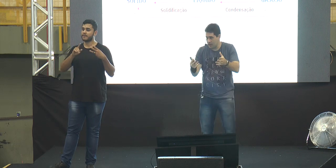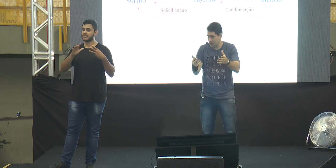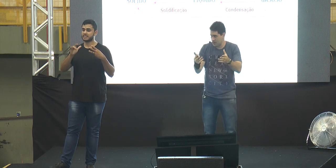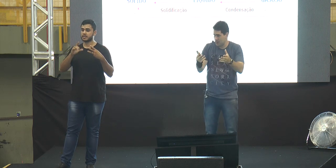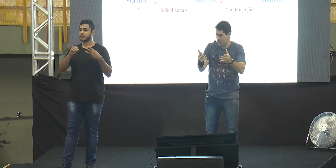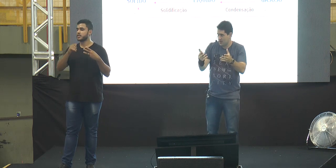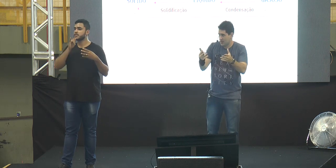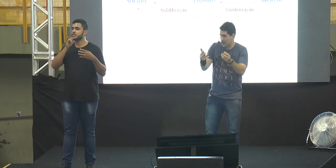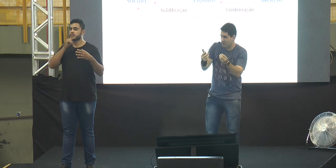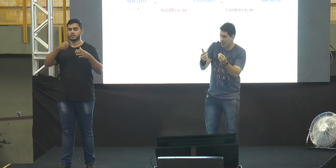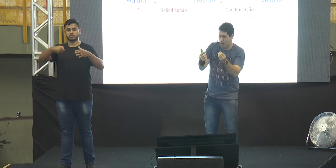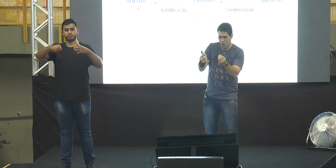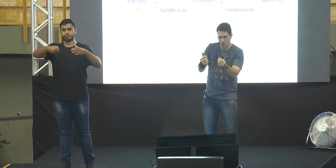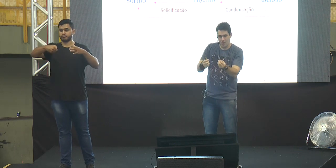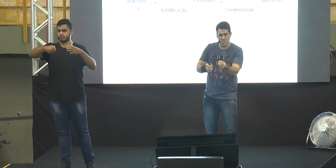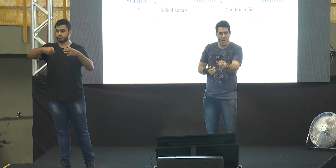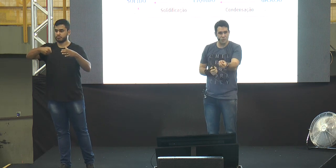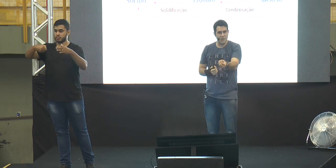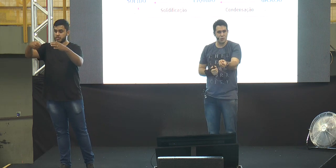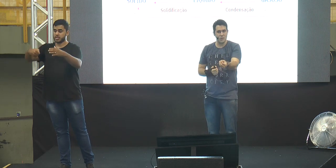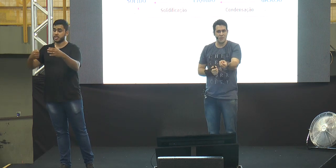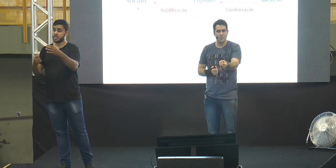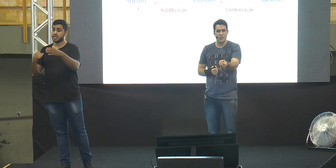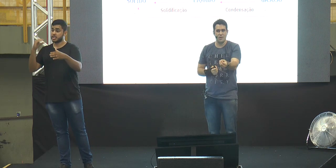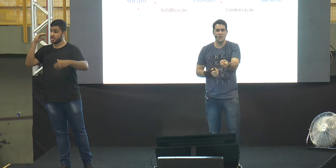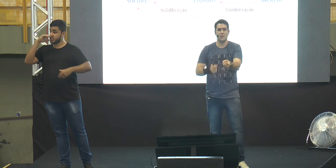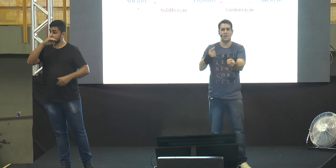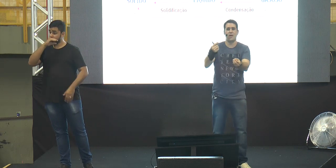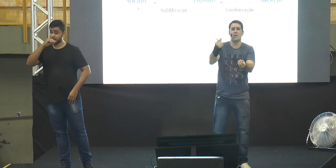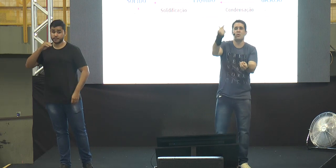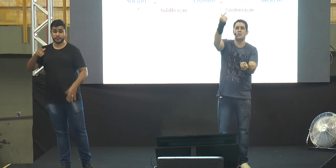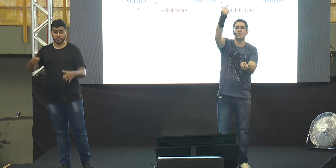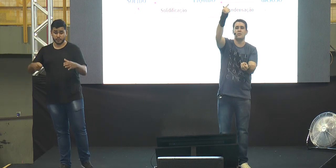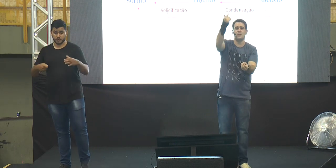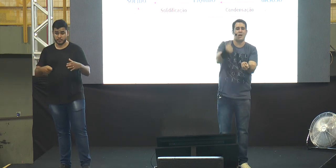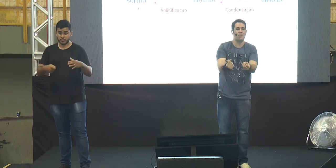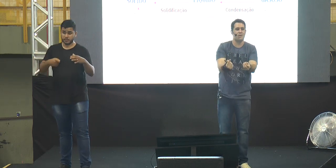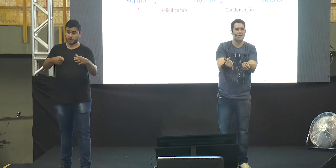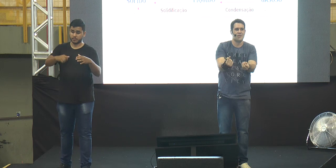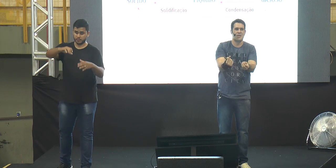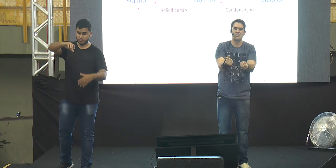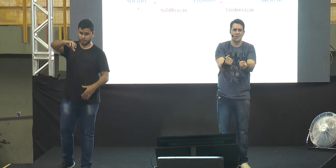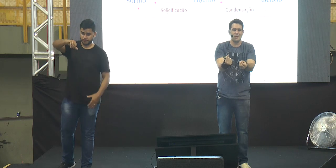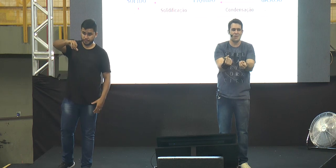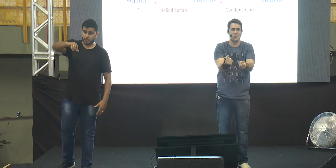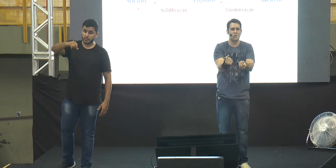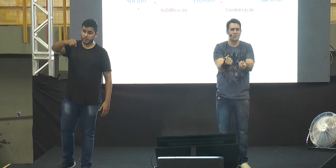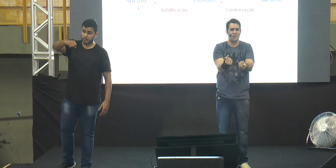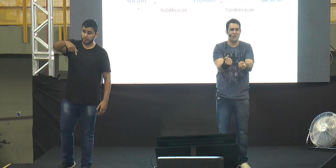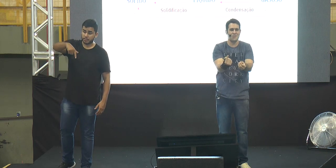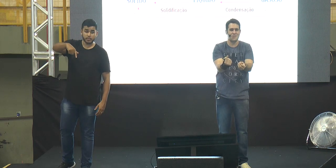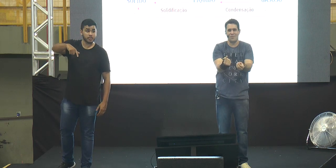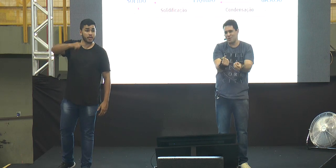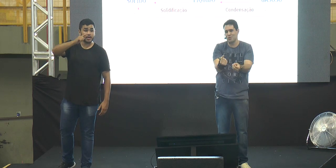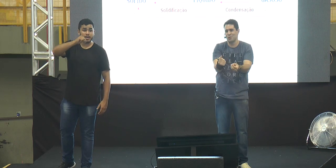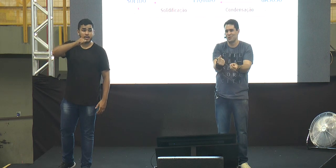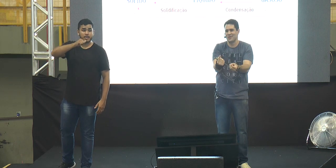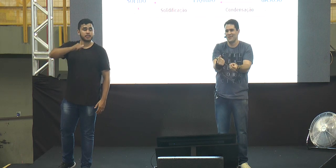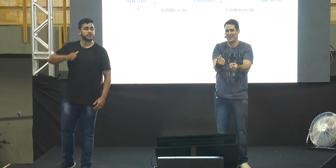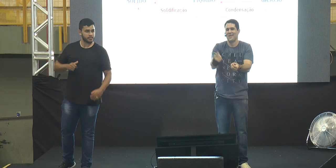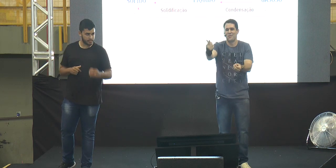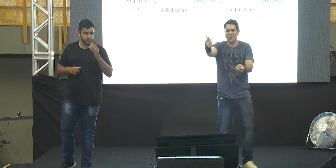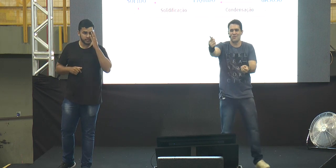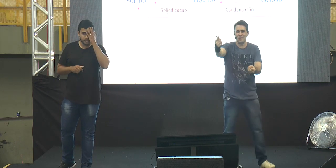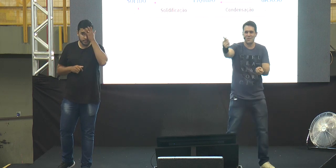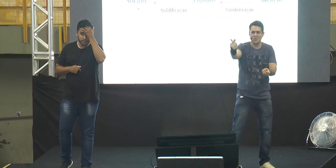panela quente, leva lá, coloca embaixo da torneira da pia e deixa cair uma gotícula de água. Tenho certeza que todo mundo já fez isso,